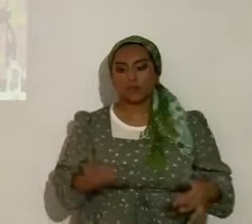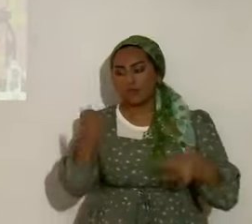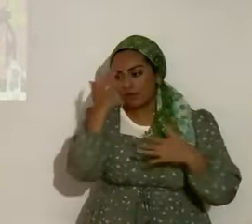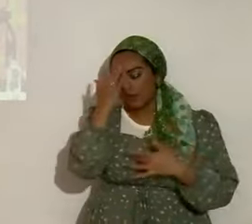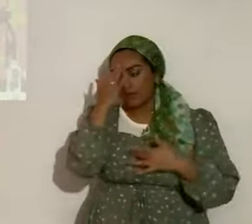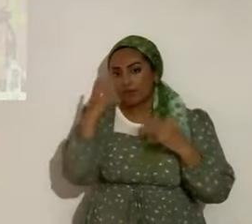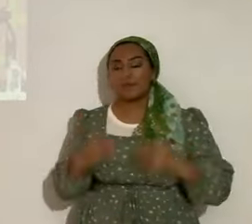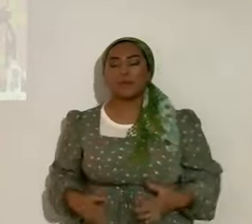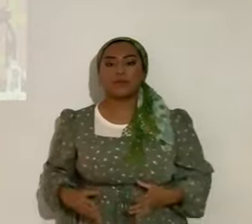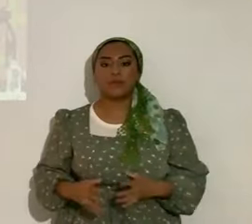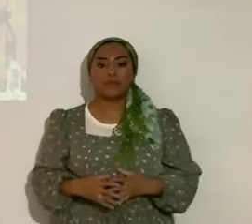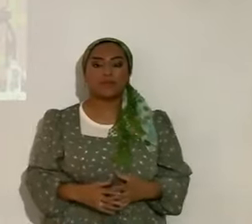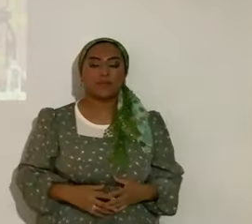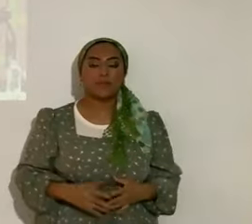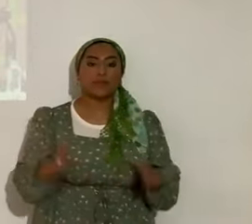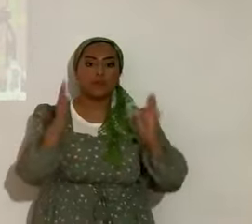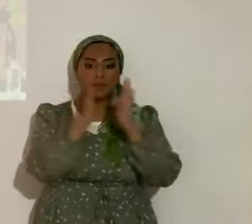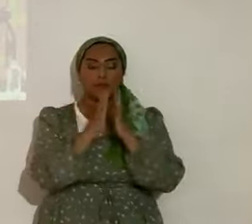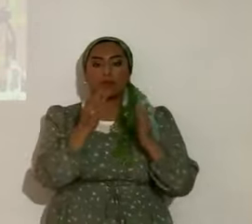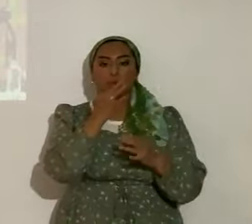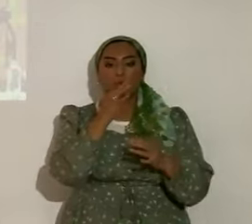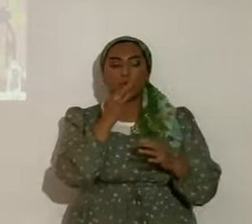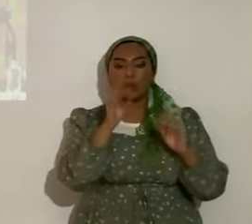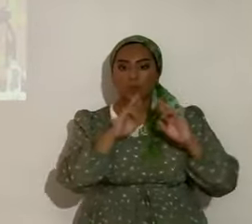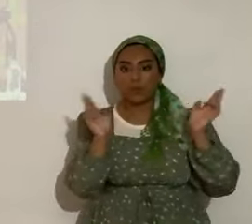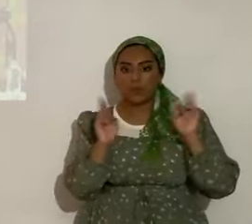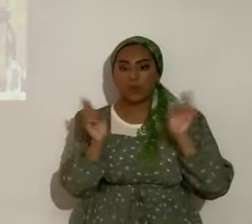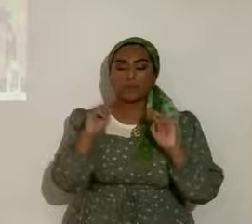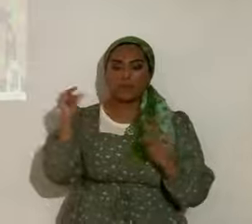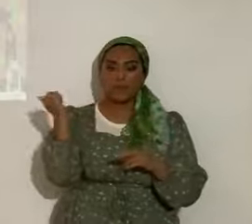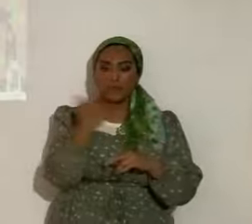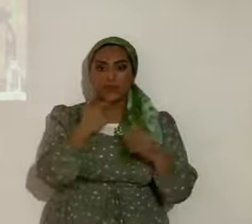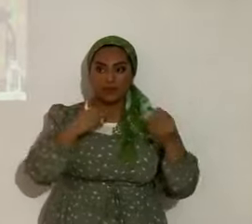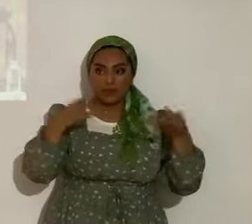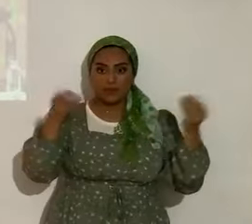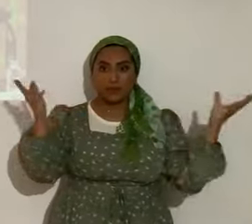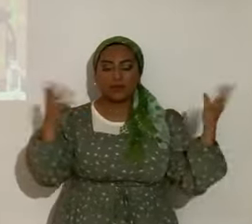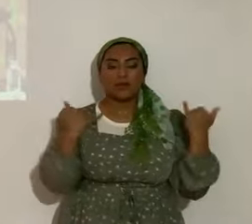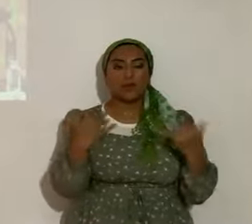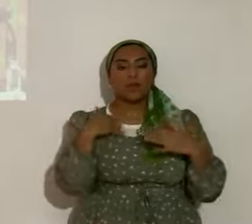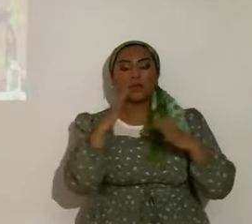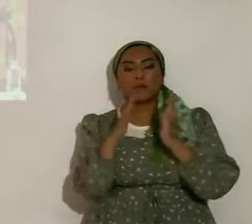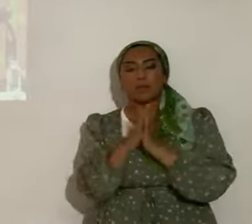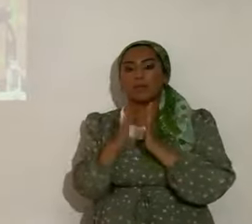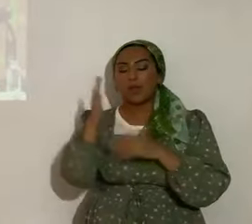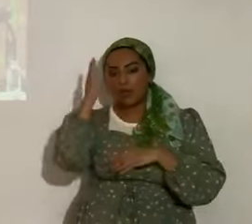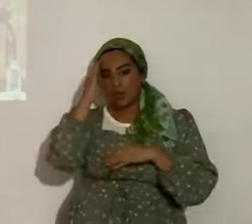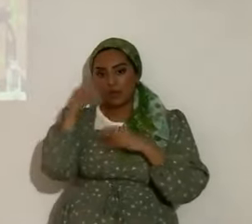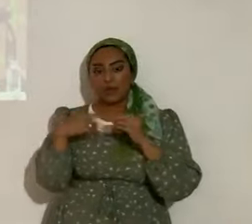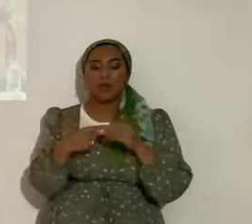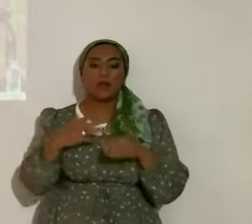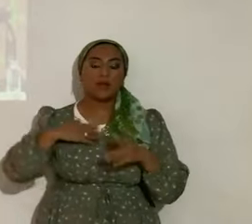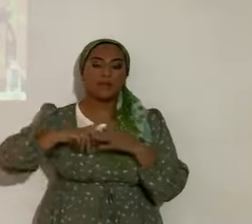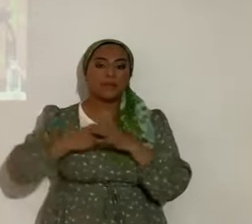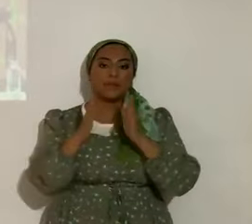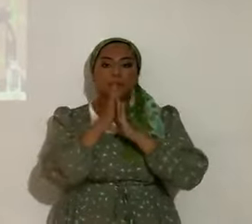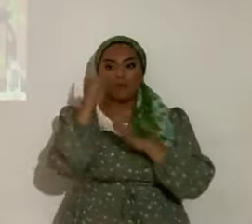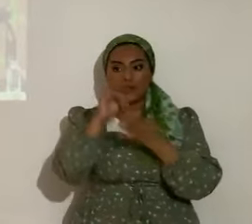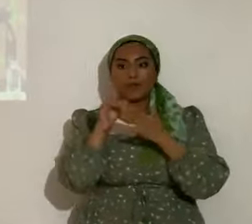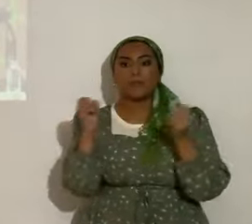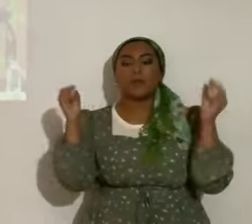cuerpo. Entonces voy a orar en breve, pónganse muy listos todos, vayan avisando. Yo sé que cuando empiezo a orar por esas cosas se